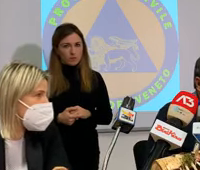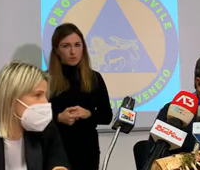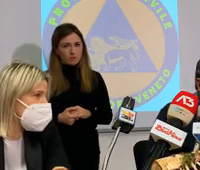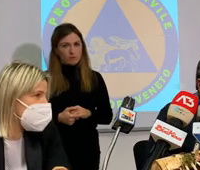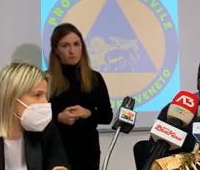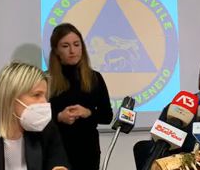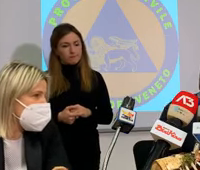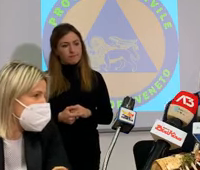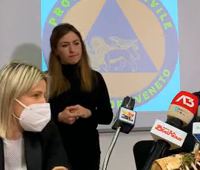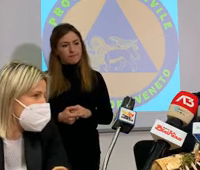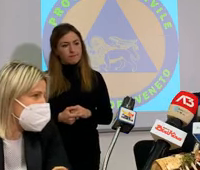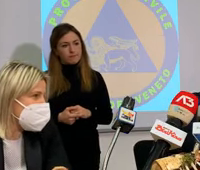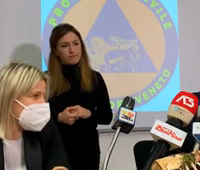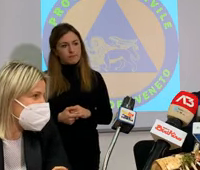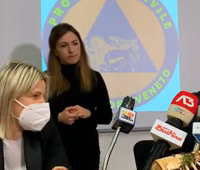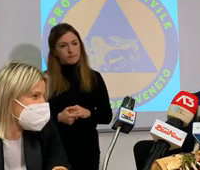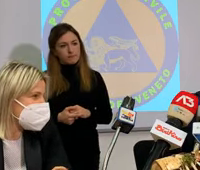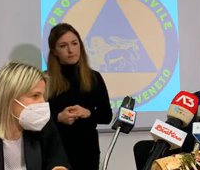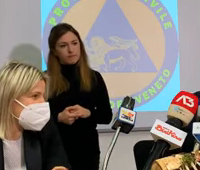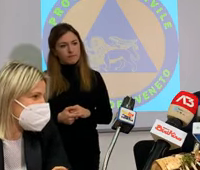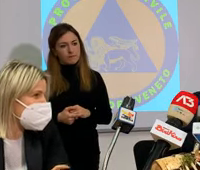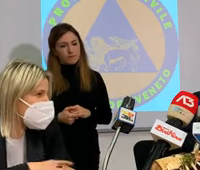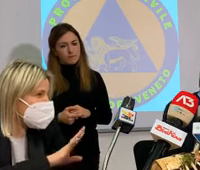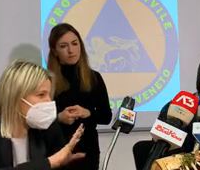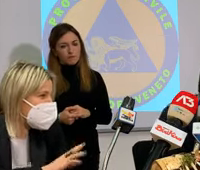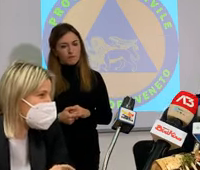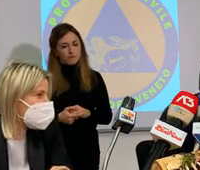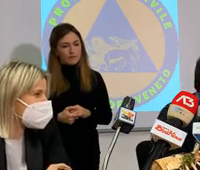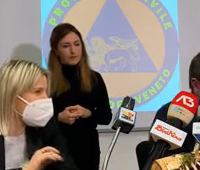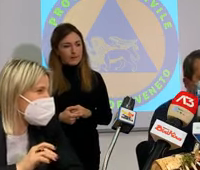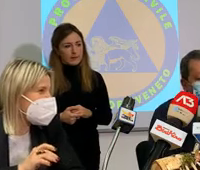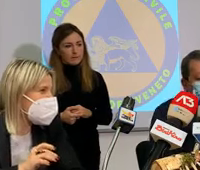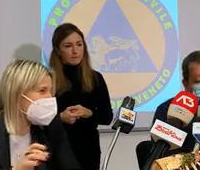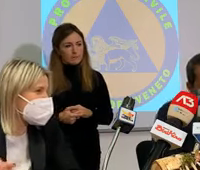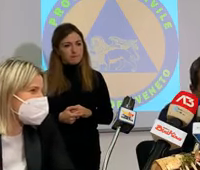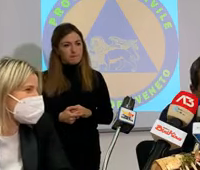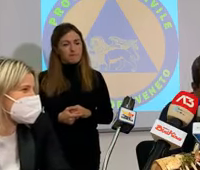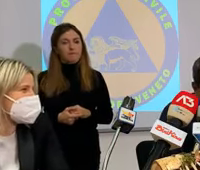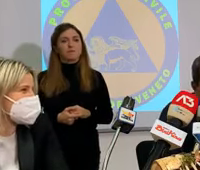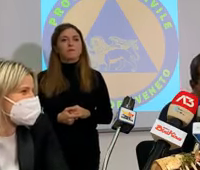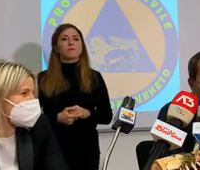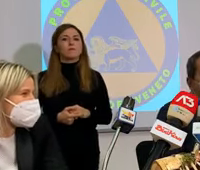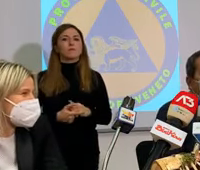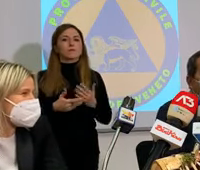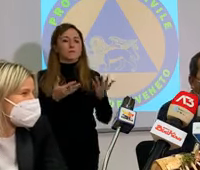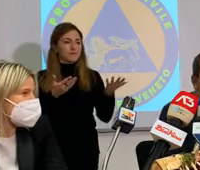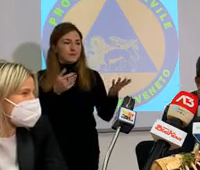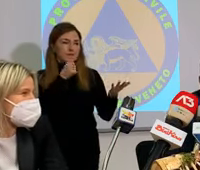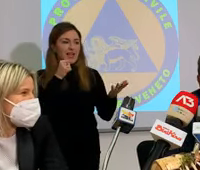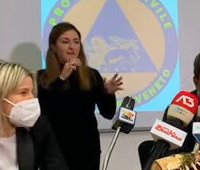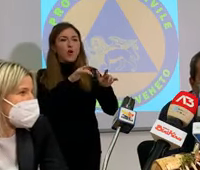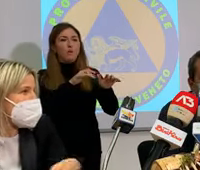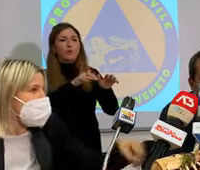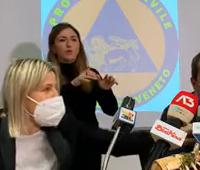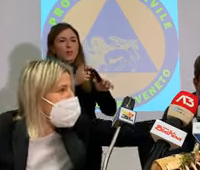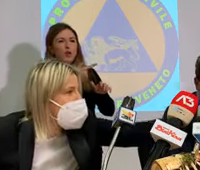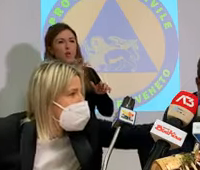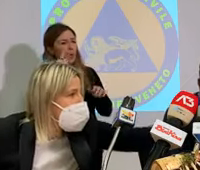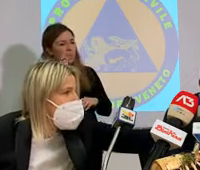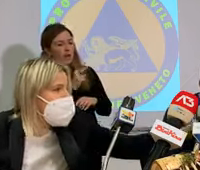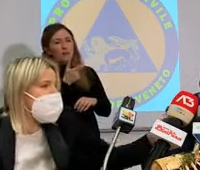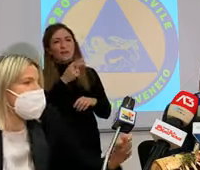prego dottor rossi perché fatto sto facendo un danno no mi serve solo per non dire i numeri a caso perché tutta la memoria non